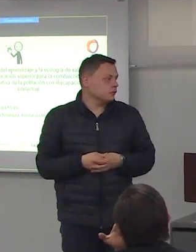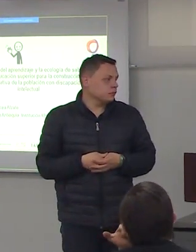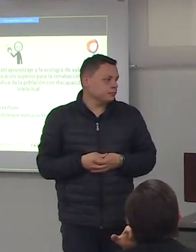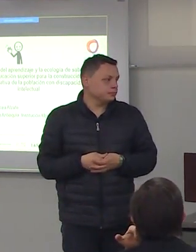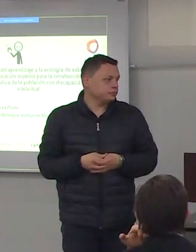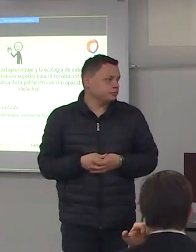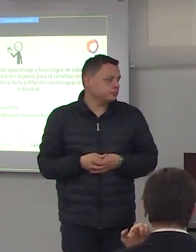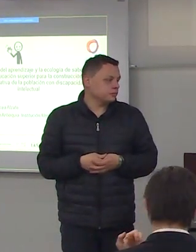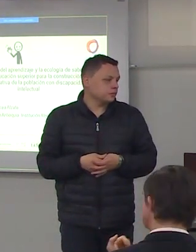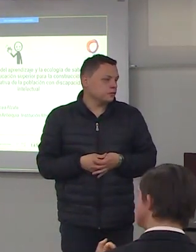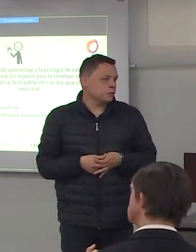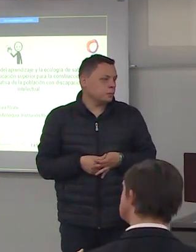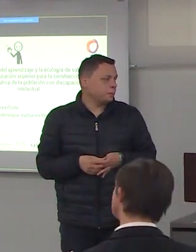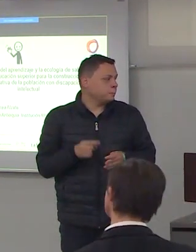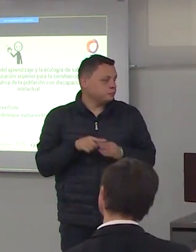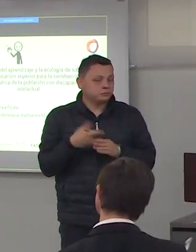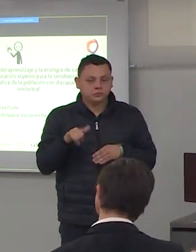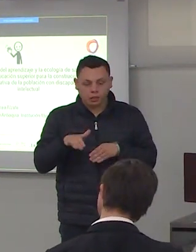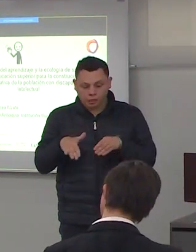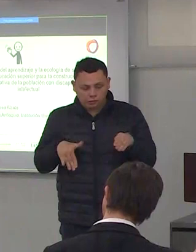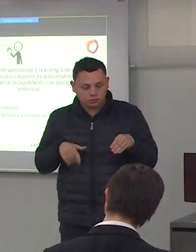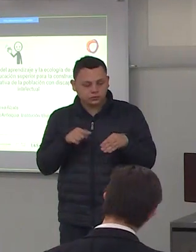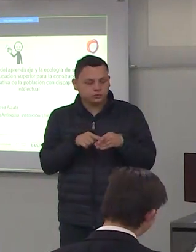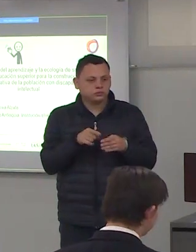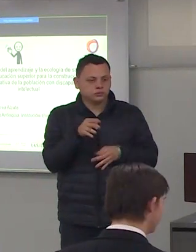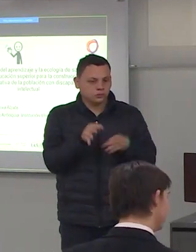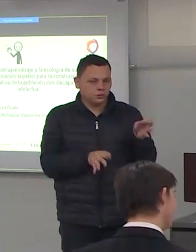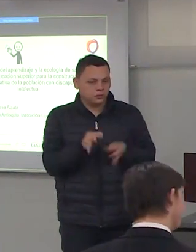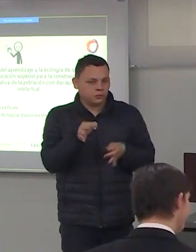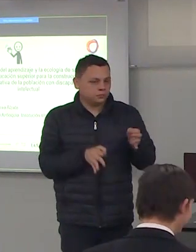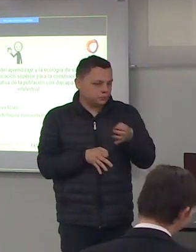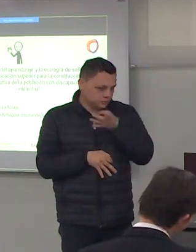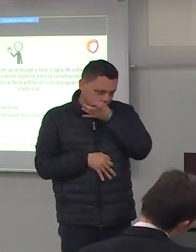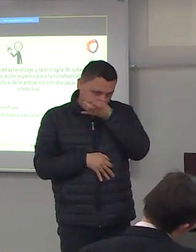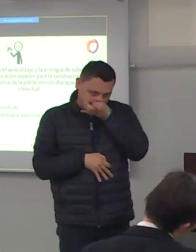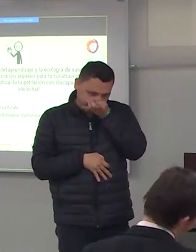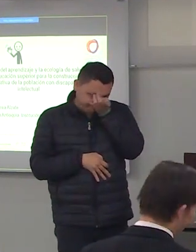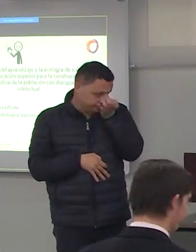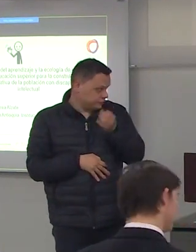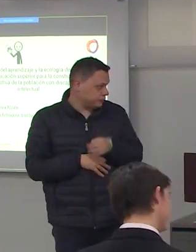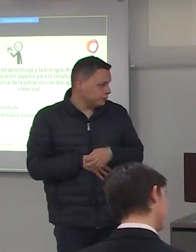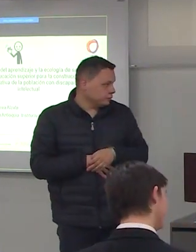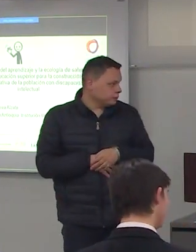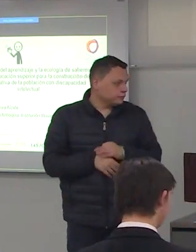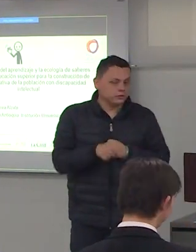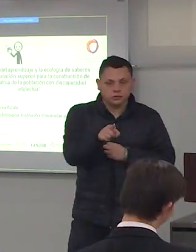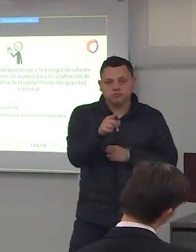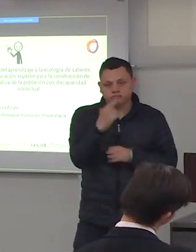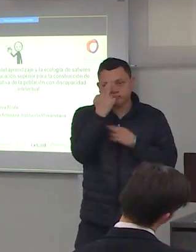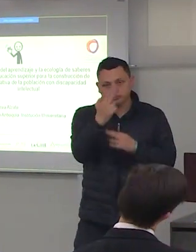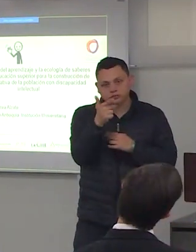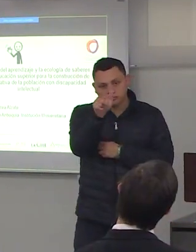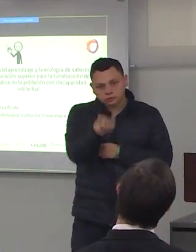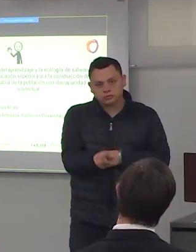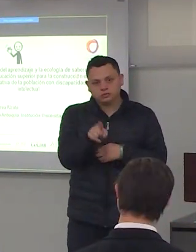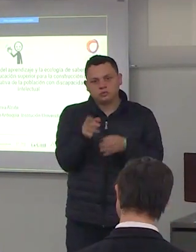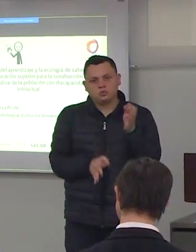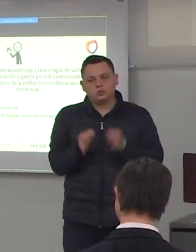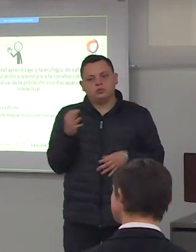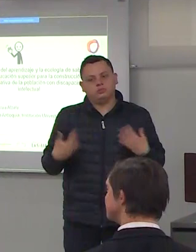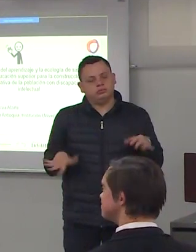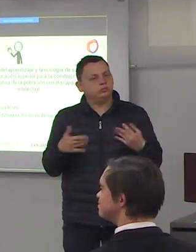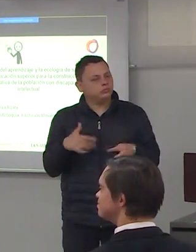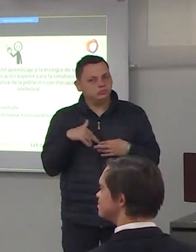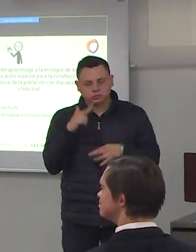Vamos en atraso, nuestro juez hay que cumplirle al máximo, entonces